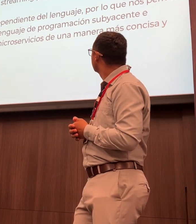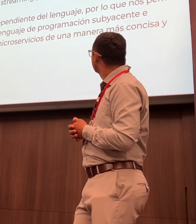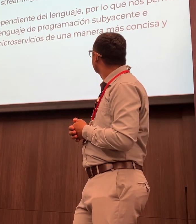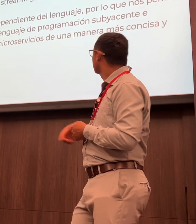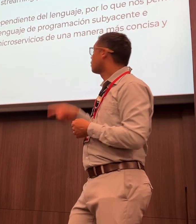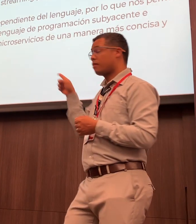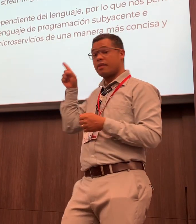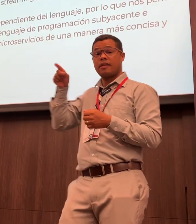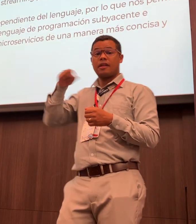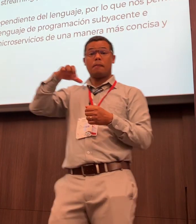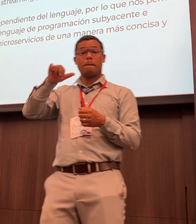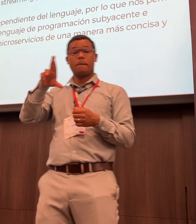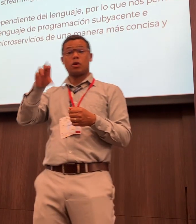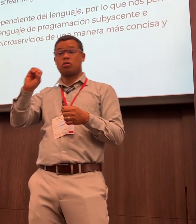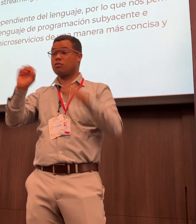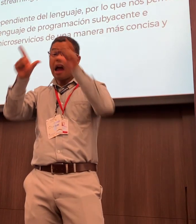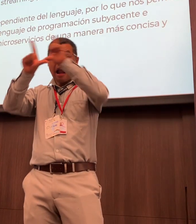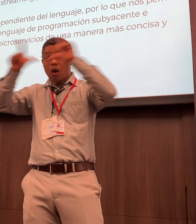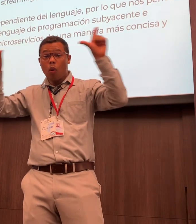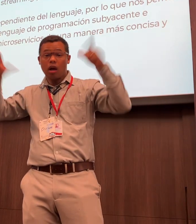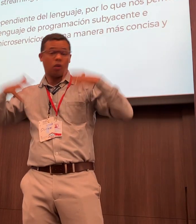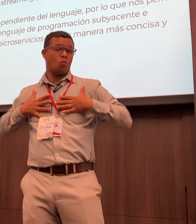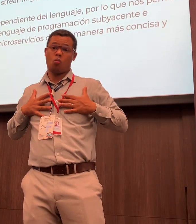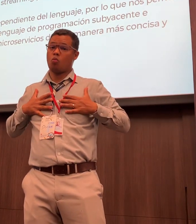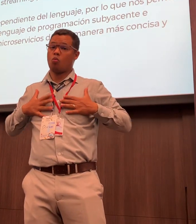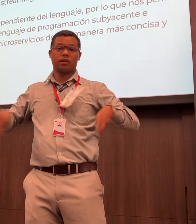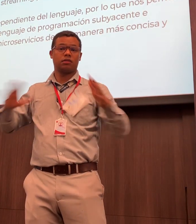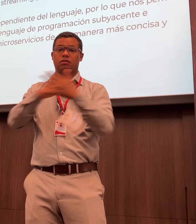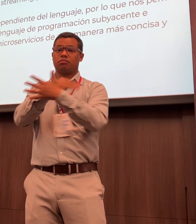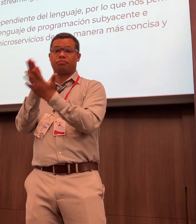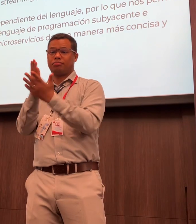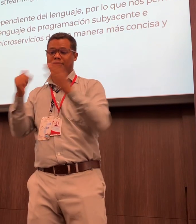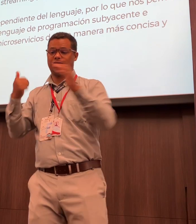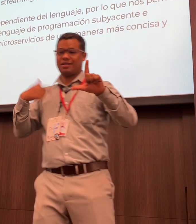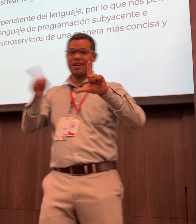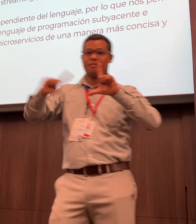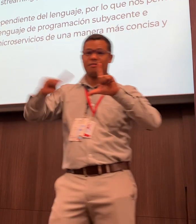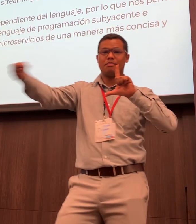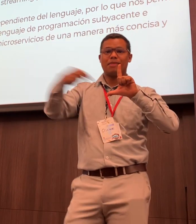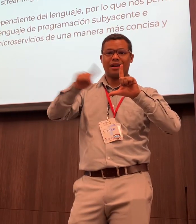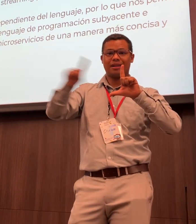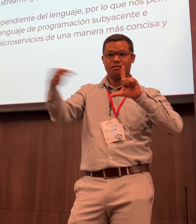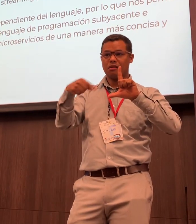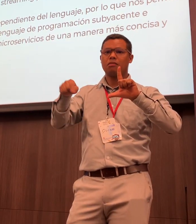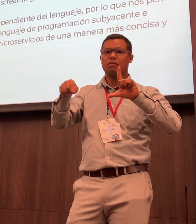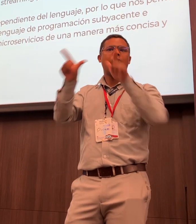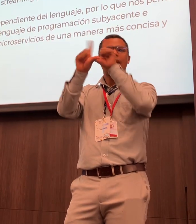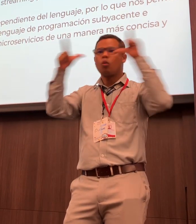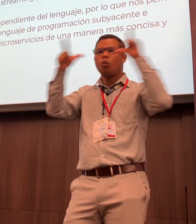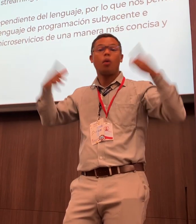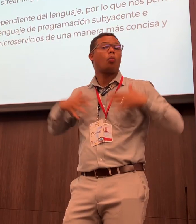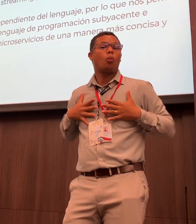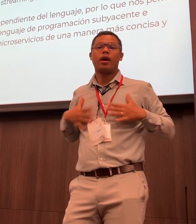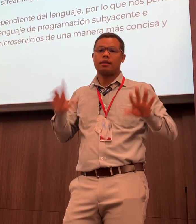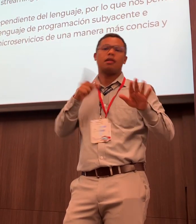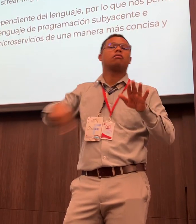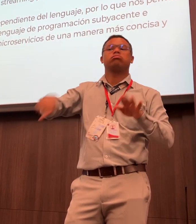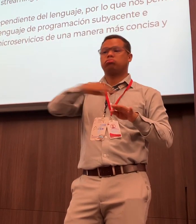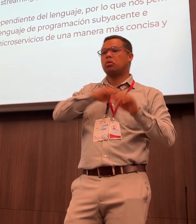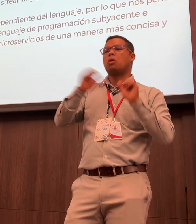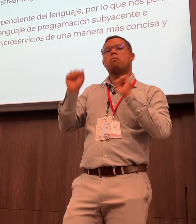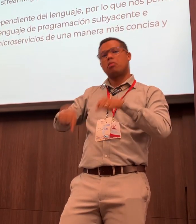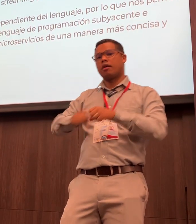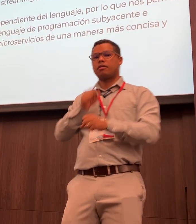esto también abre la puerta a trabajar del lado del backend en distintos lenguajes. Esto que les comentaba de trabajar en arquitecturas orientadas